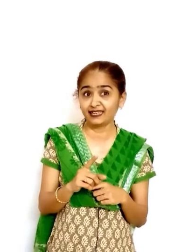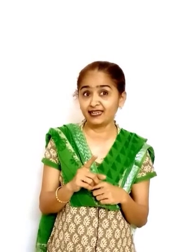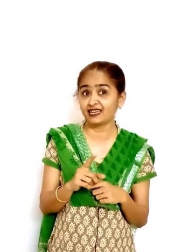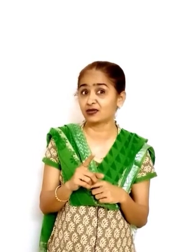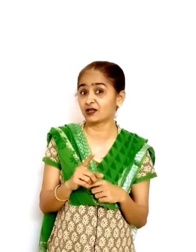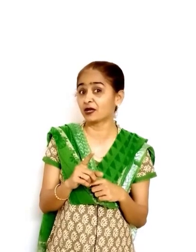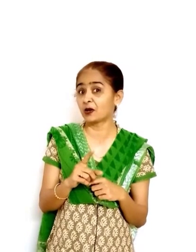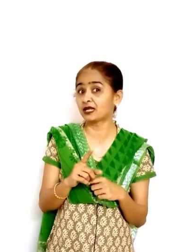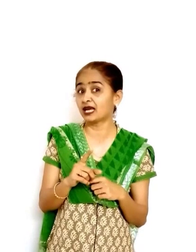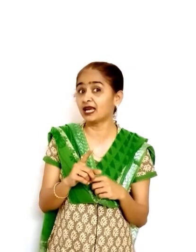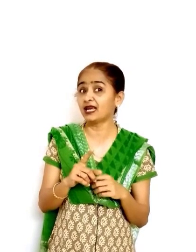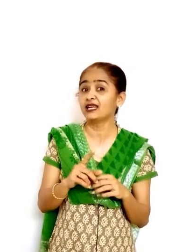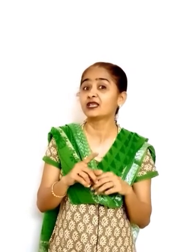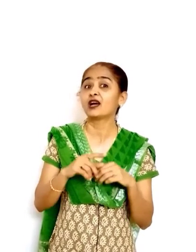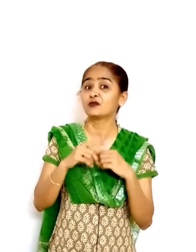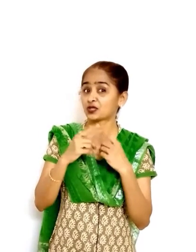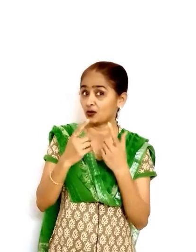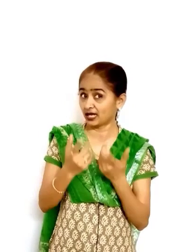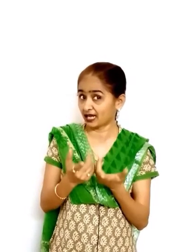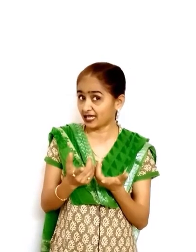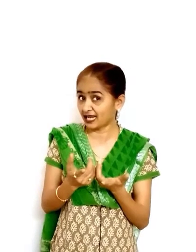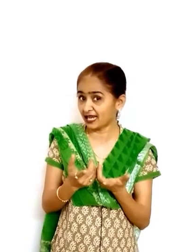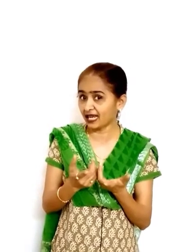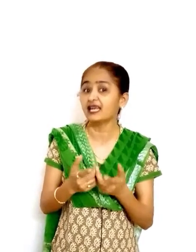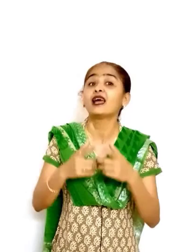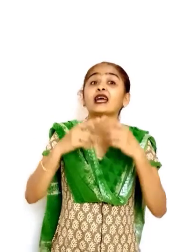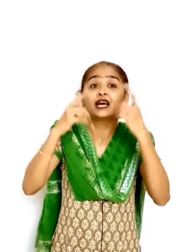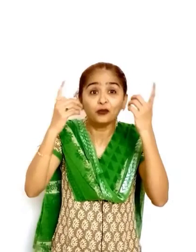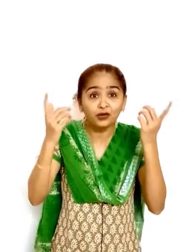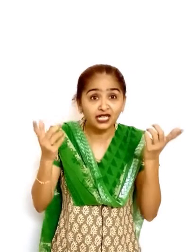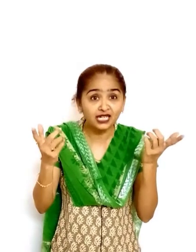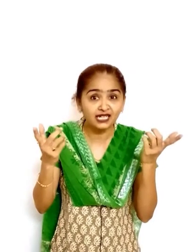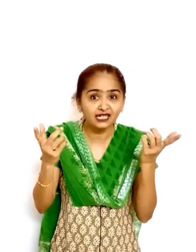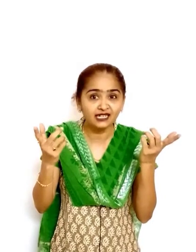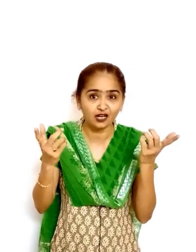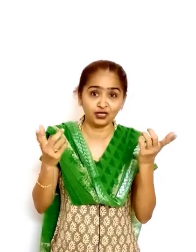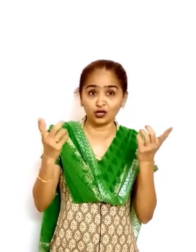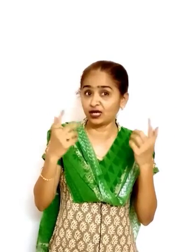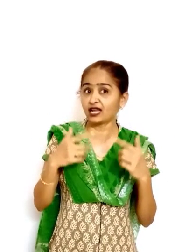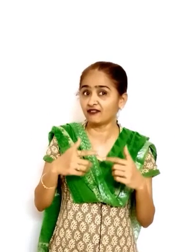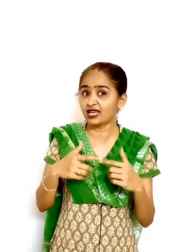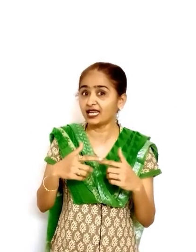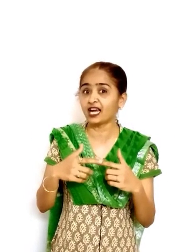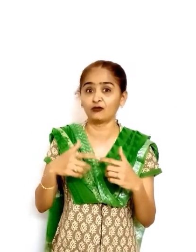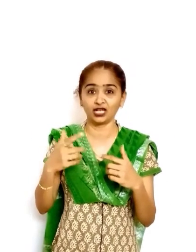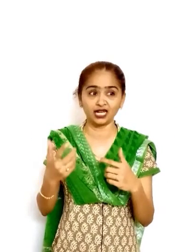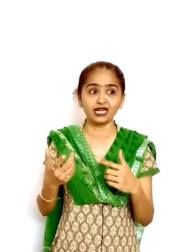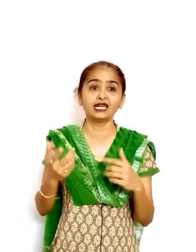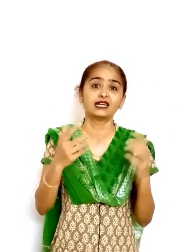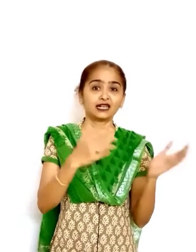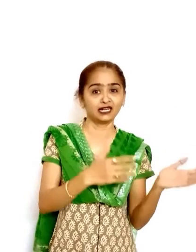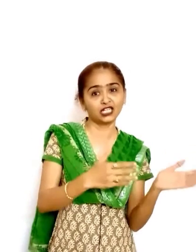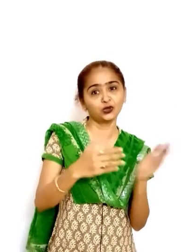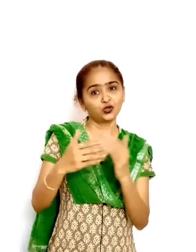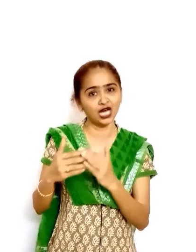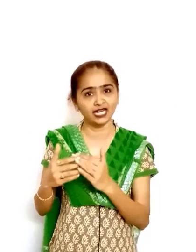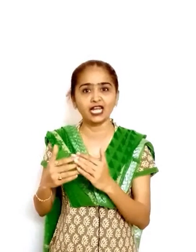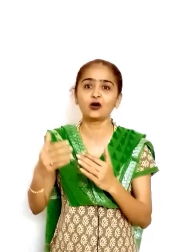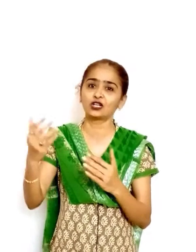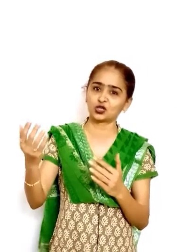ठंडी का मतलब क्या होता है, या आप उसका उल्टा क्या देखेंगे, गर्मी। अभी गर्मी आने वाली है, आप देखेंगे ठंड की ऋतु जा रही है और ग्रीष्म